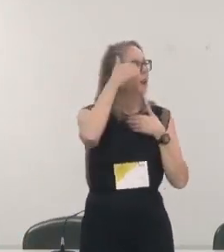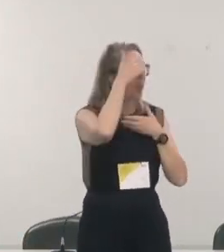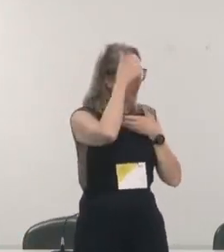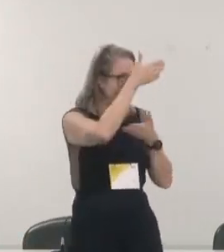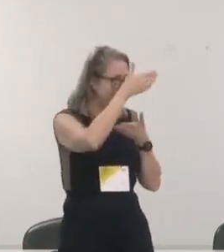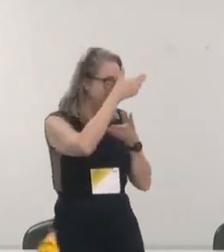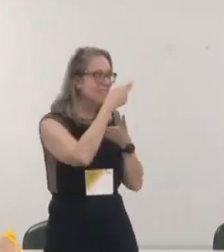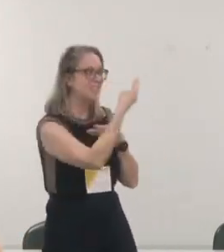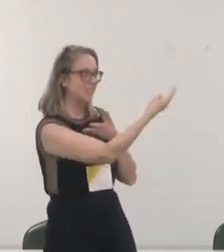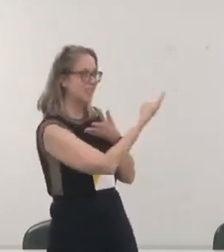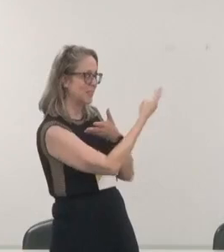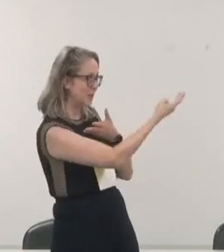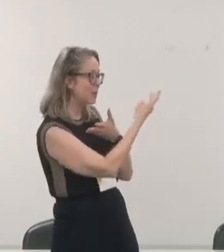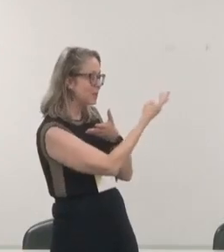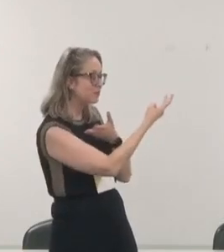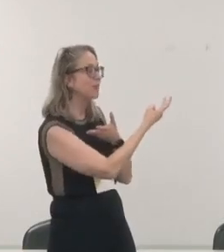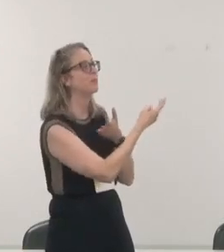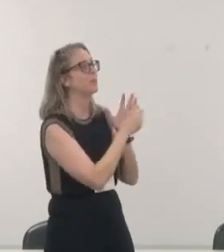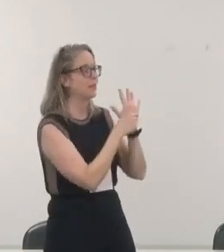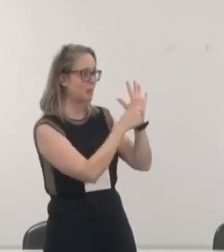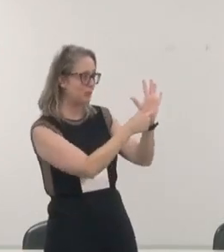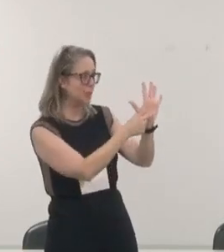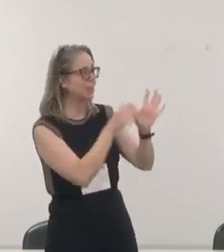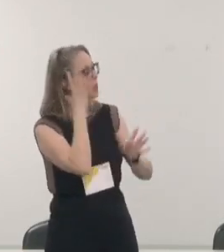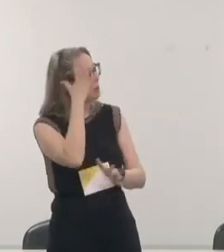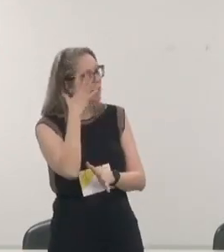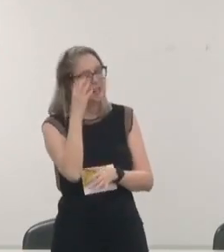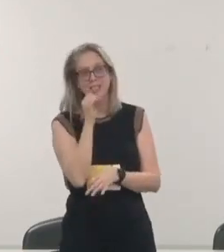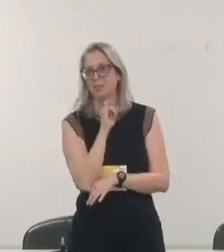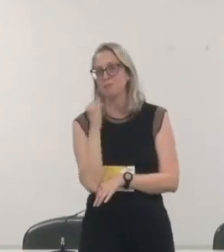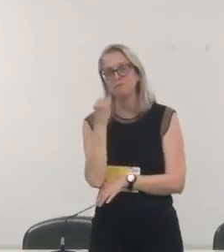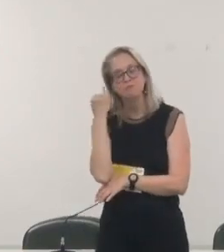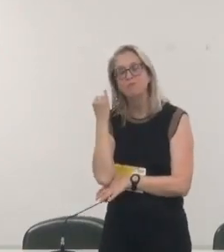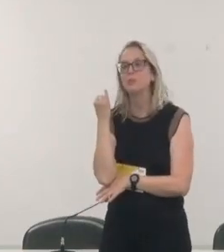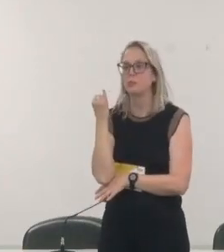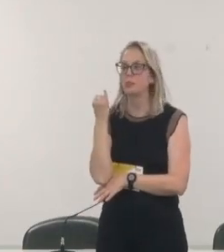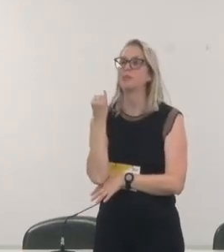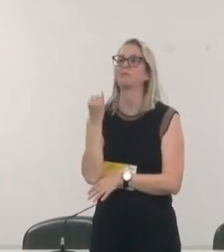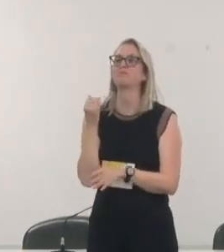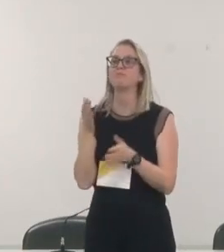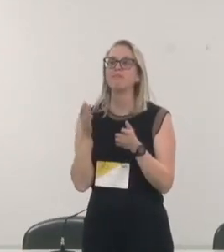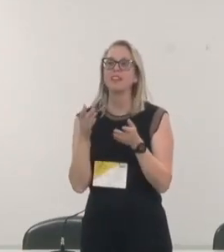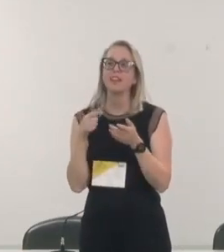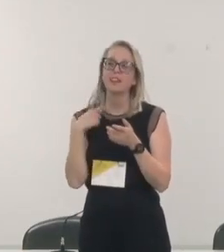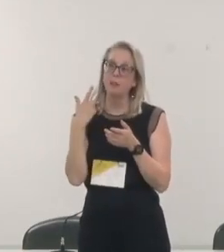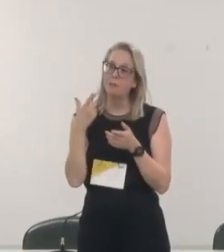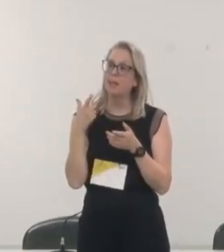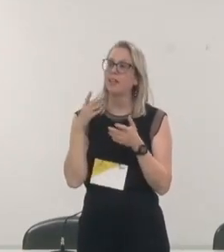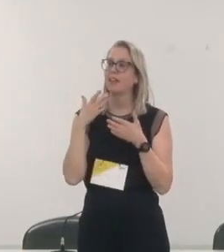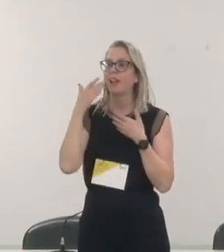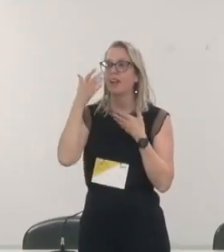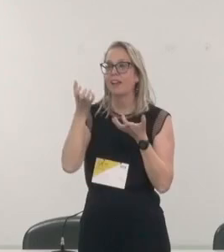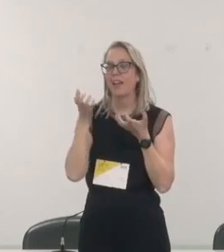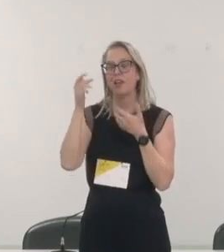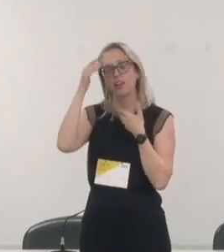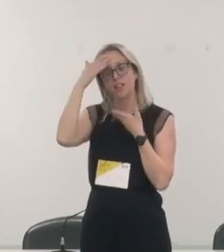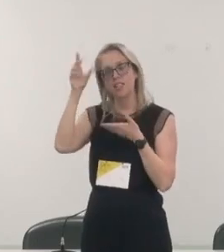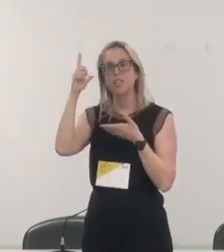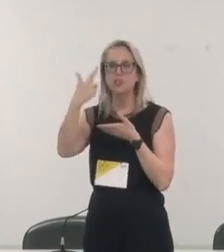Então, eu agradeço muito aos dois pela apresentação, pela palestra importantíssima que vocês deram hoje. E eu quero